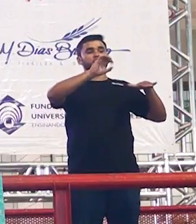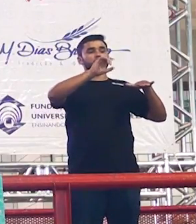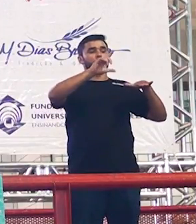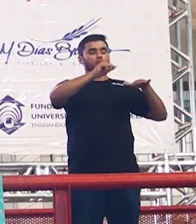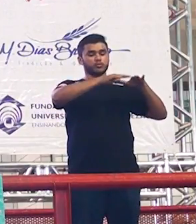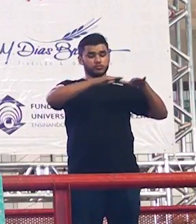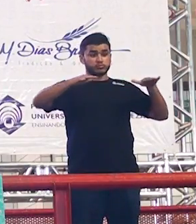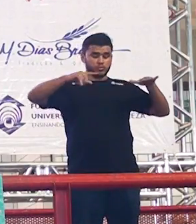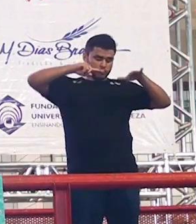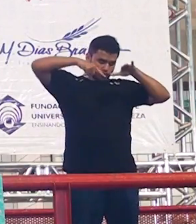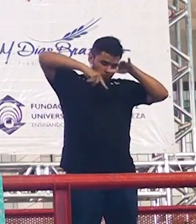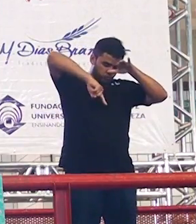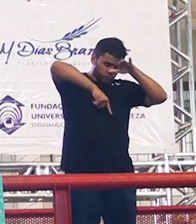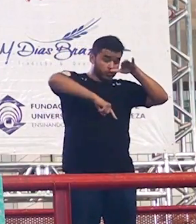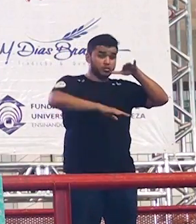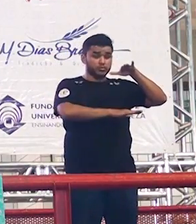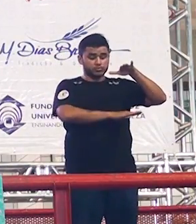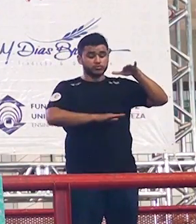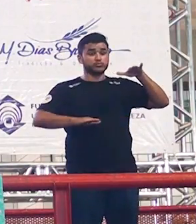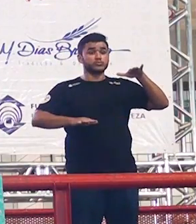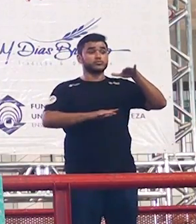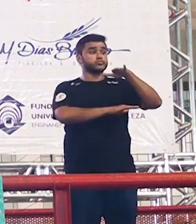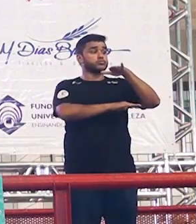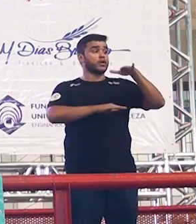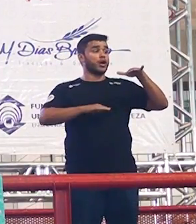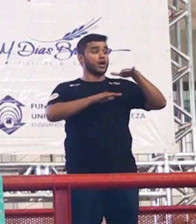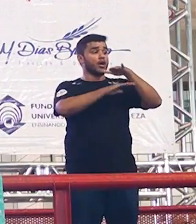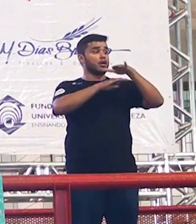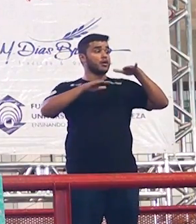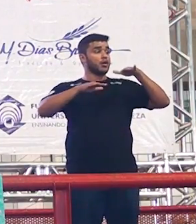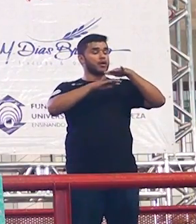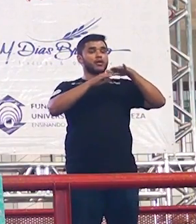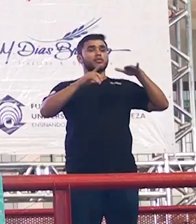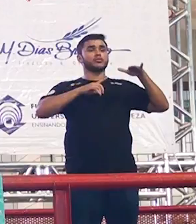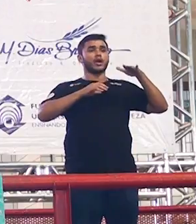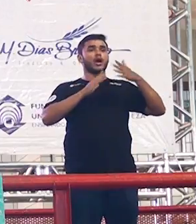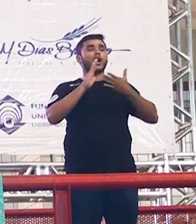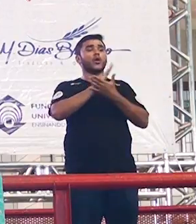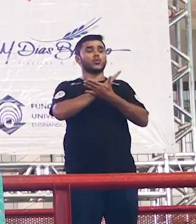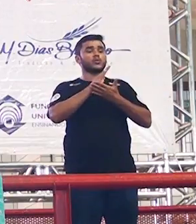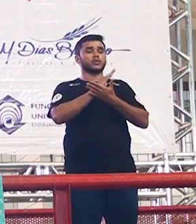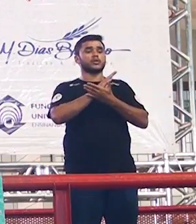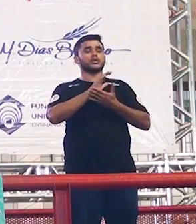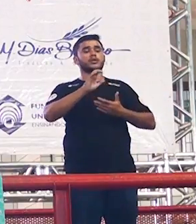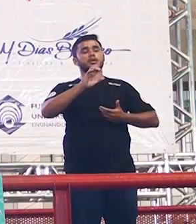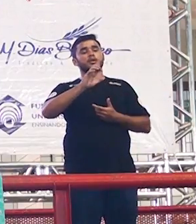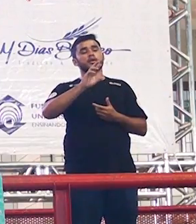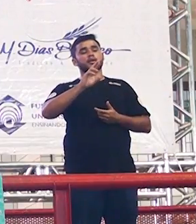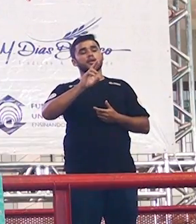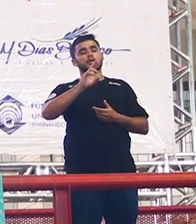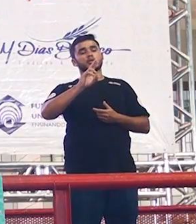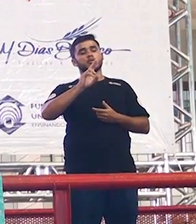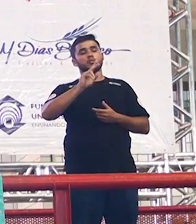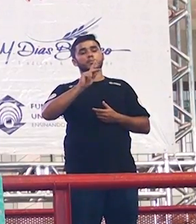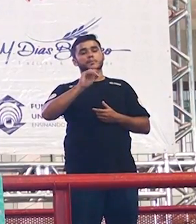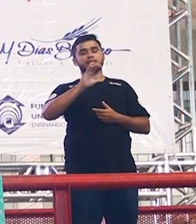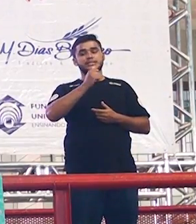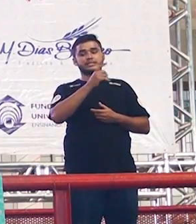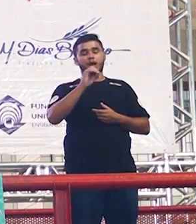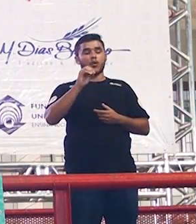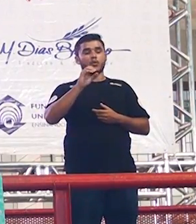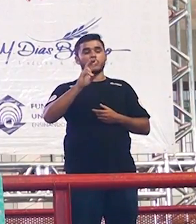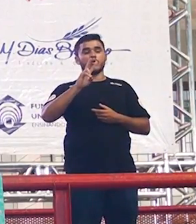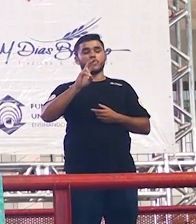interior da crosta, existem alguns fenômenos que produzem muito aquecimento, como erupções vulcânicas.